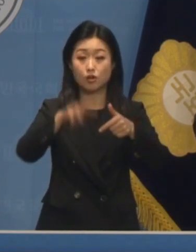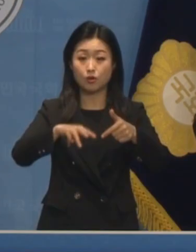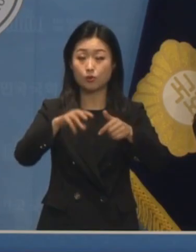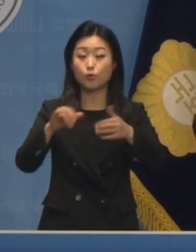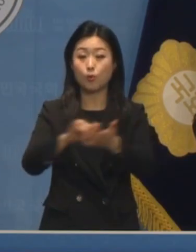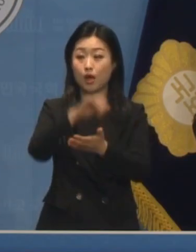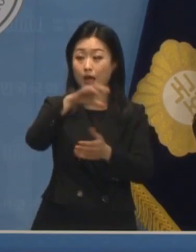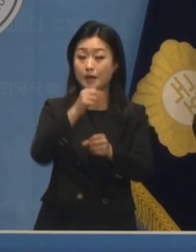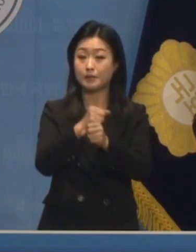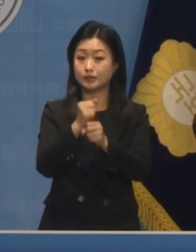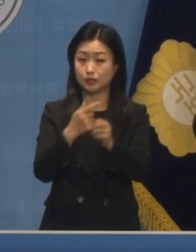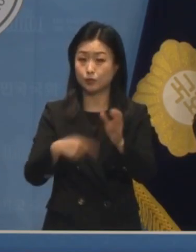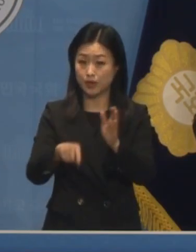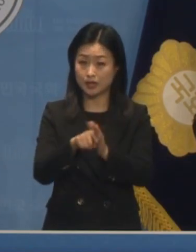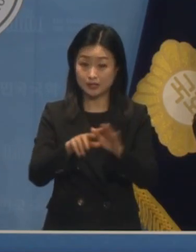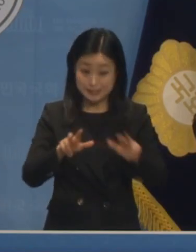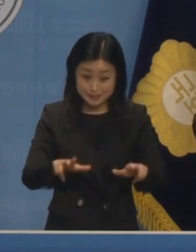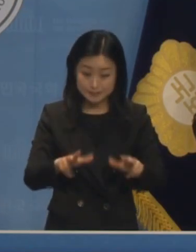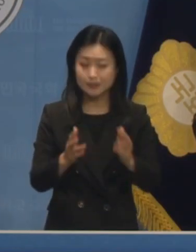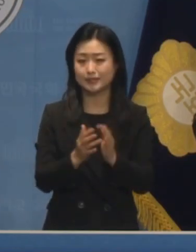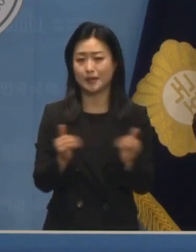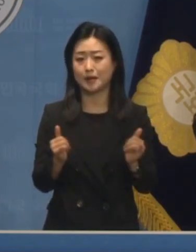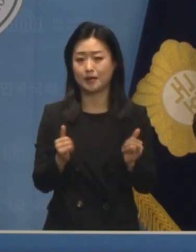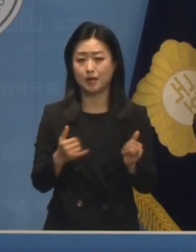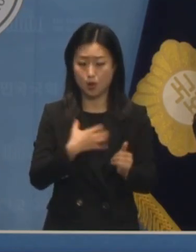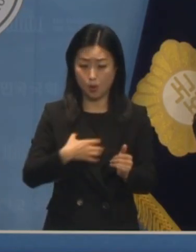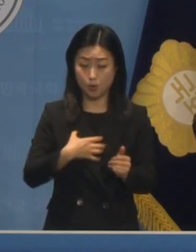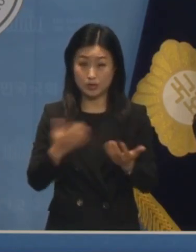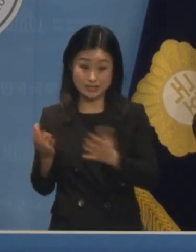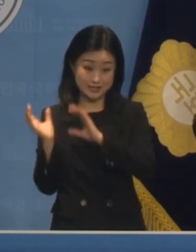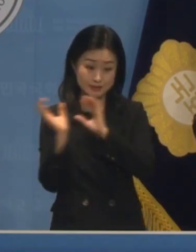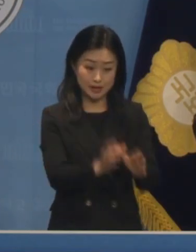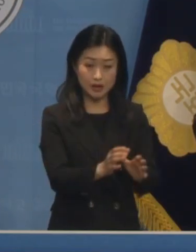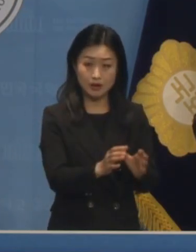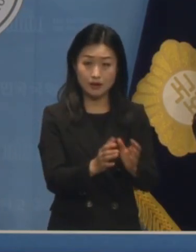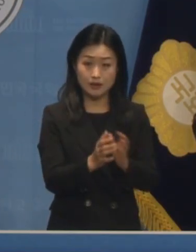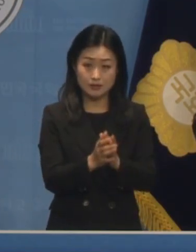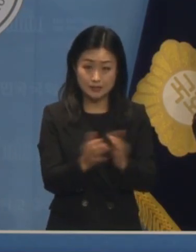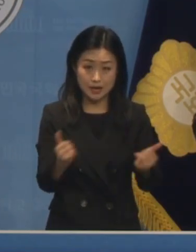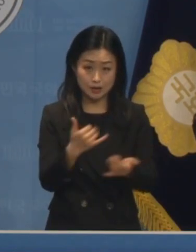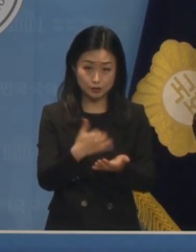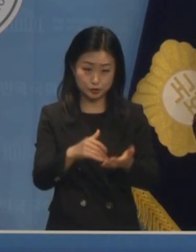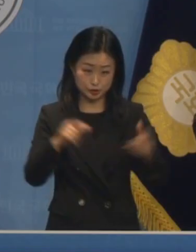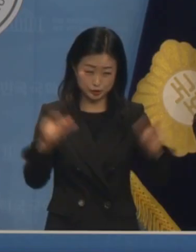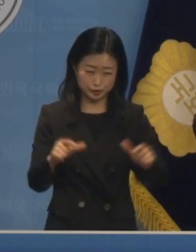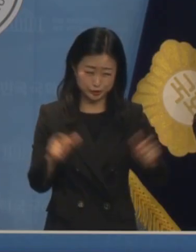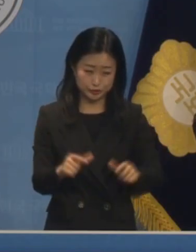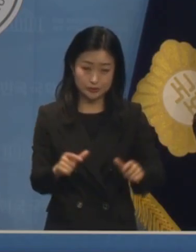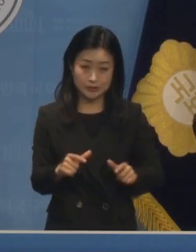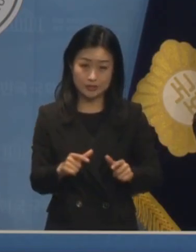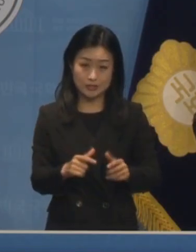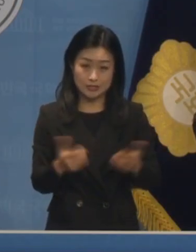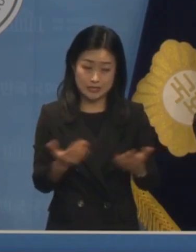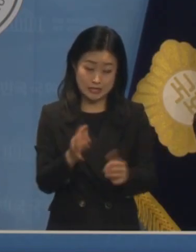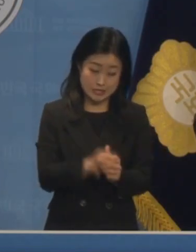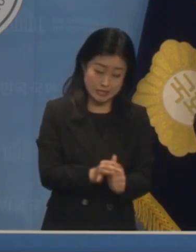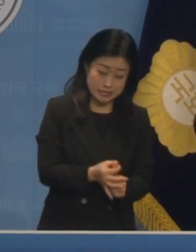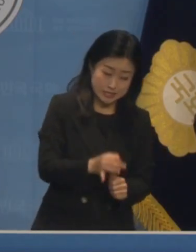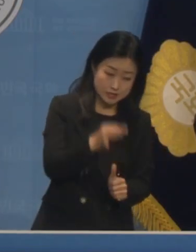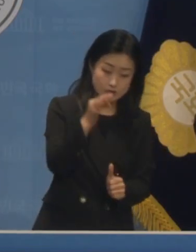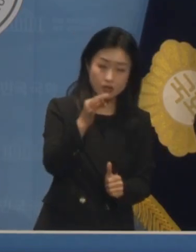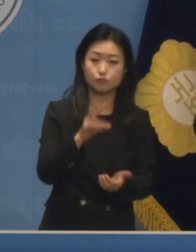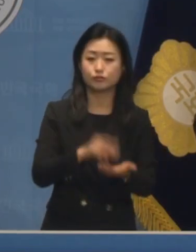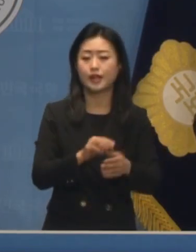위해서는 현재 일하고 있는 노동자에게 고통을 증가하는 인력 부족 문제를 반드시 해결해야 합니다